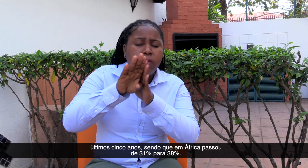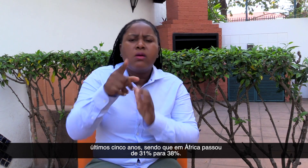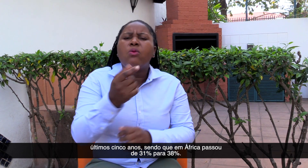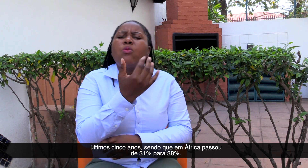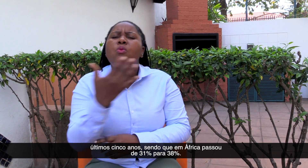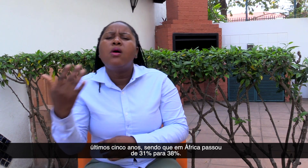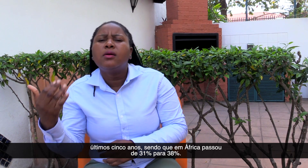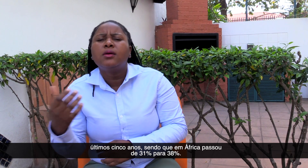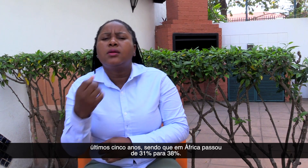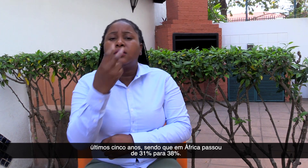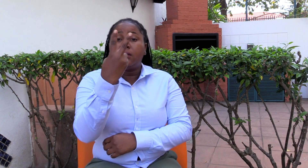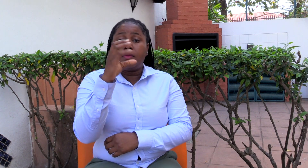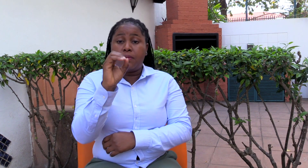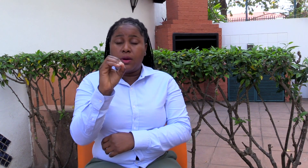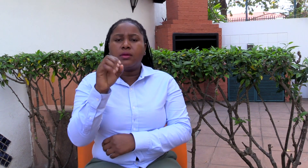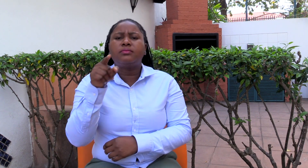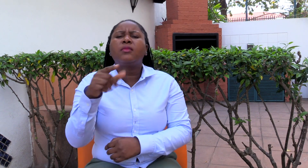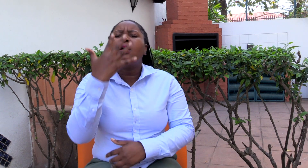31% para 38%.